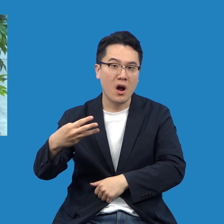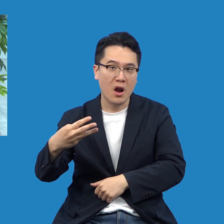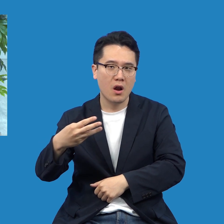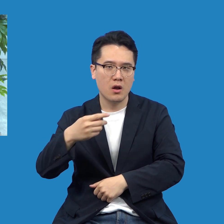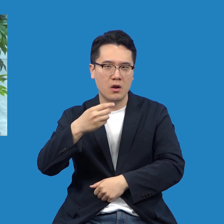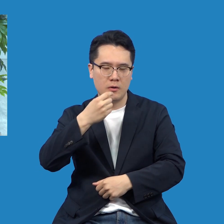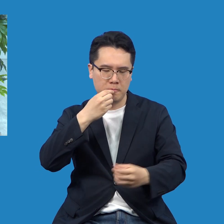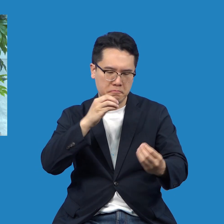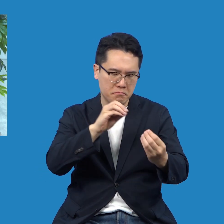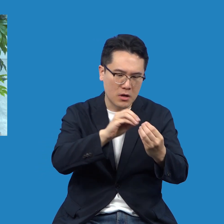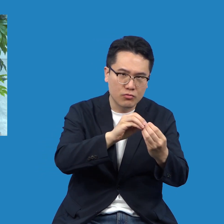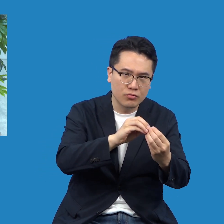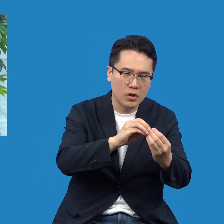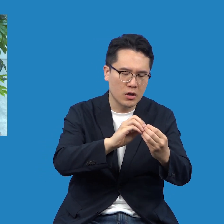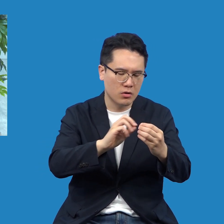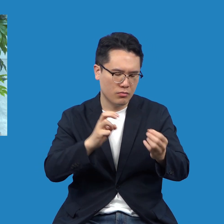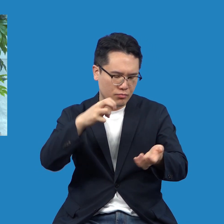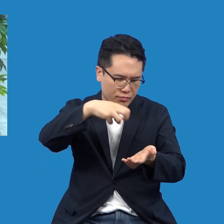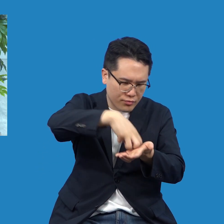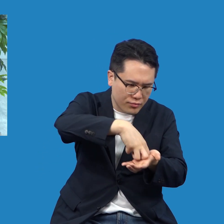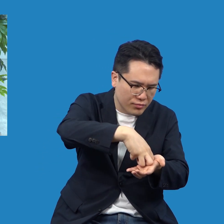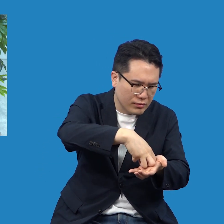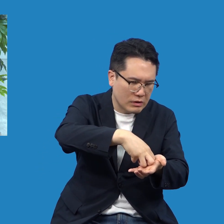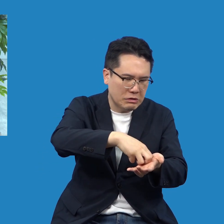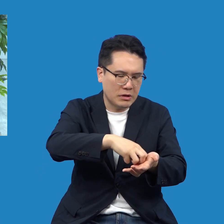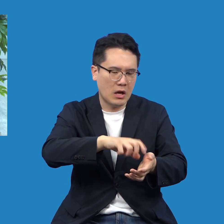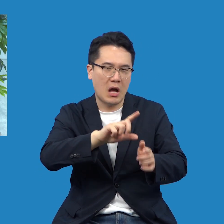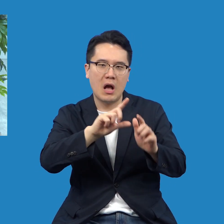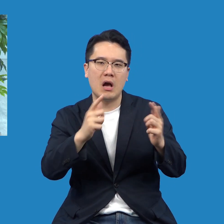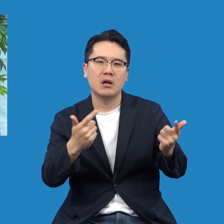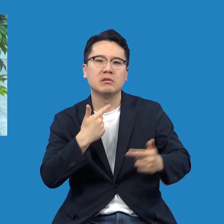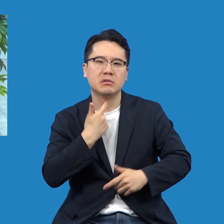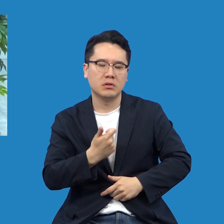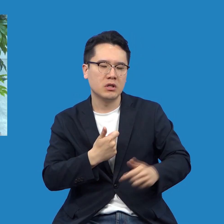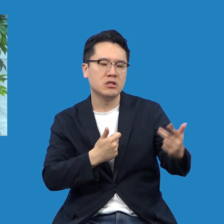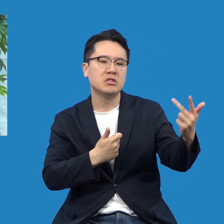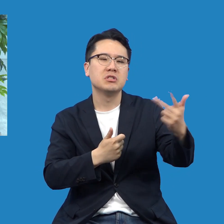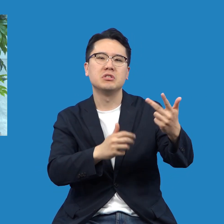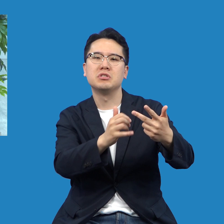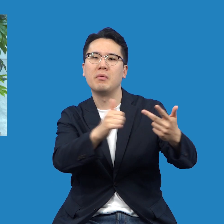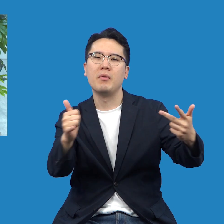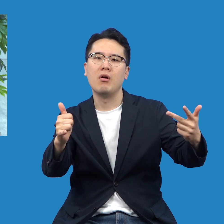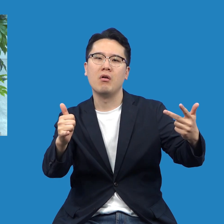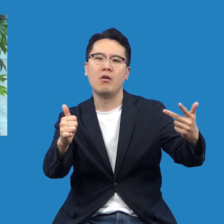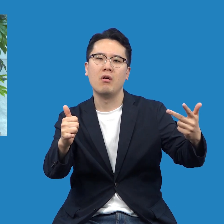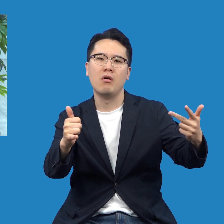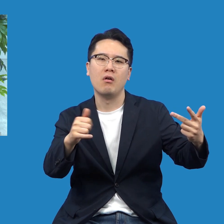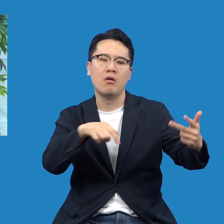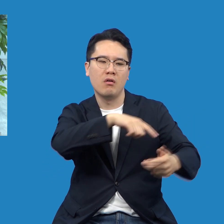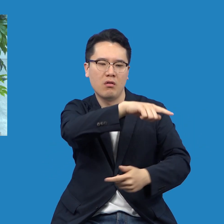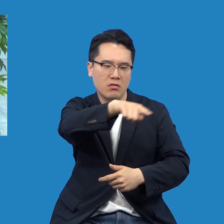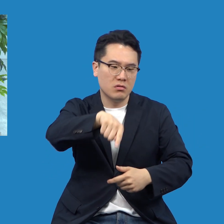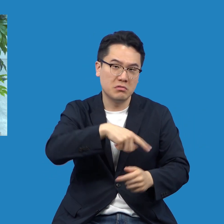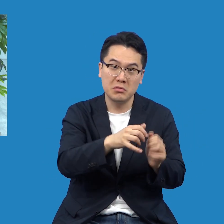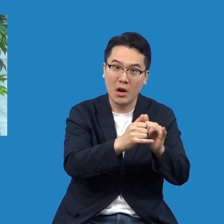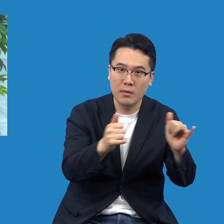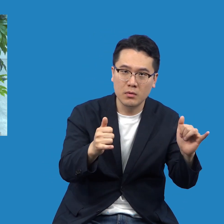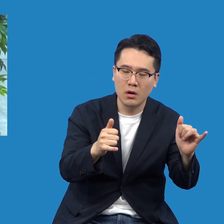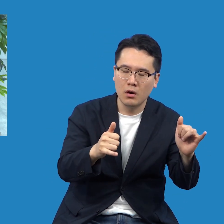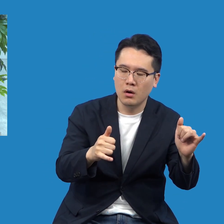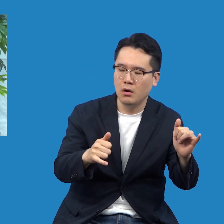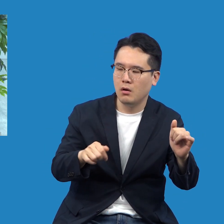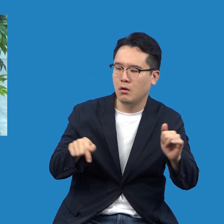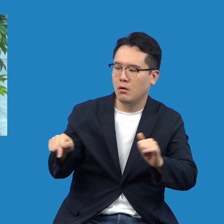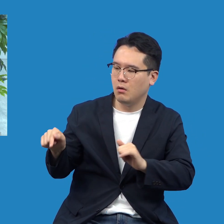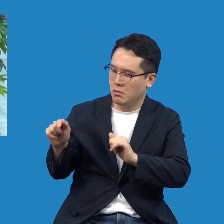하나님의 사람들에게 그의 신뢰성이 이슈가 되고 있던 그런 때였습니다.